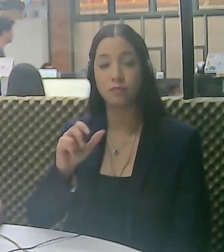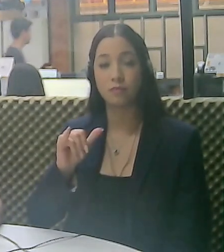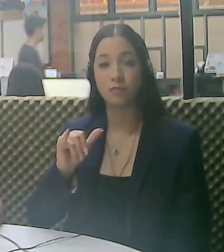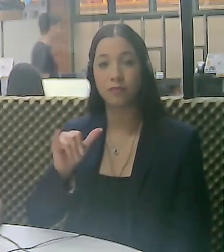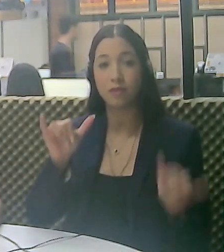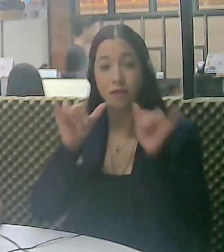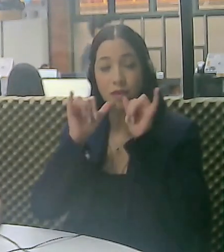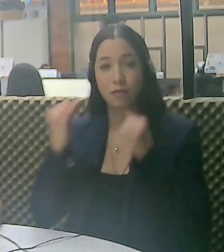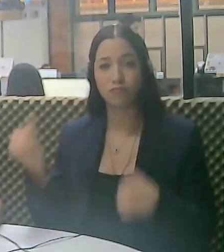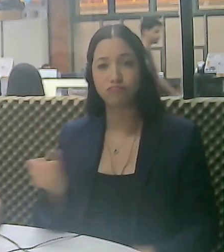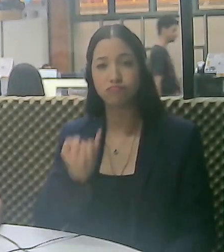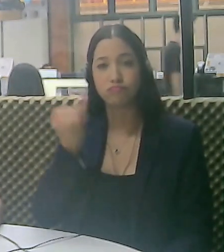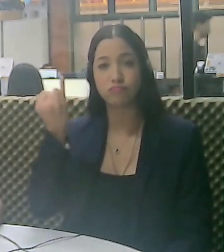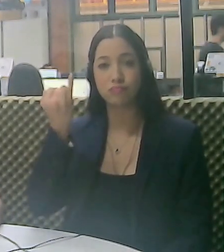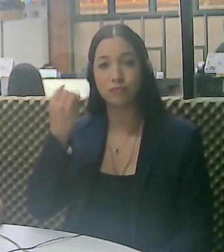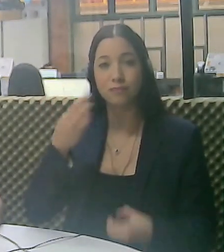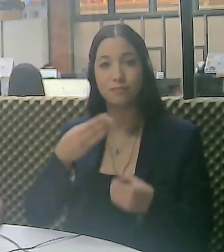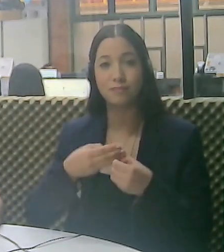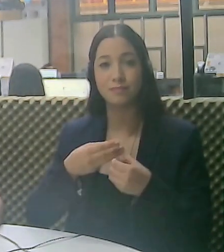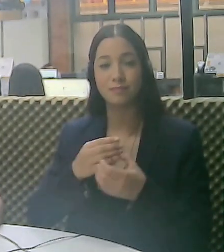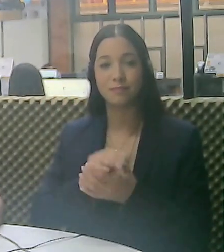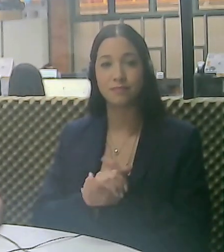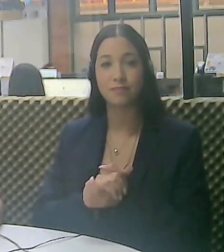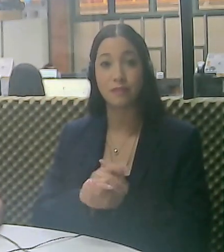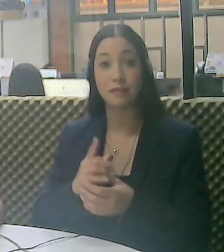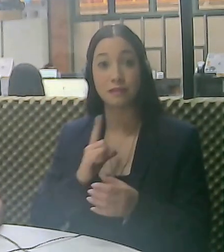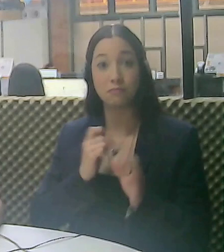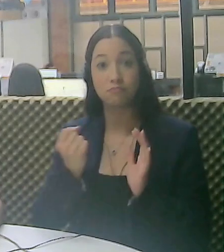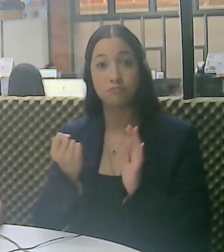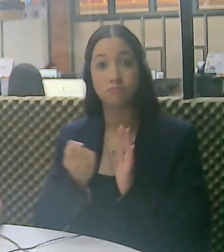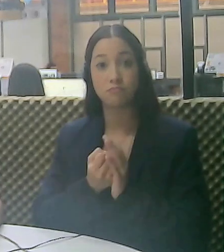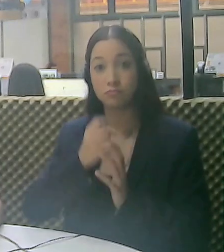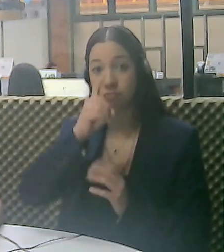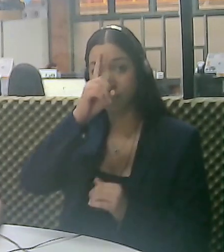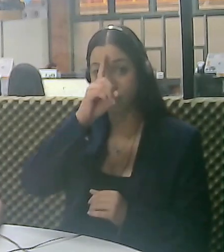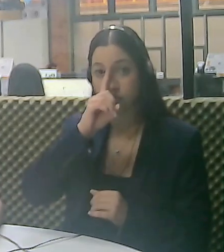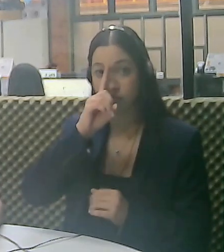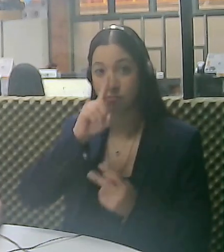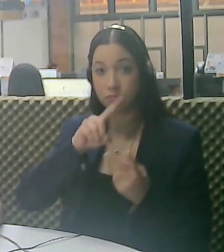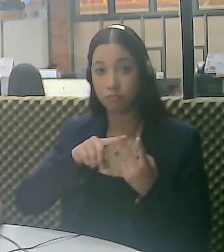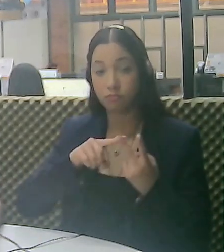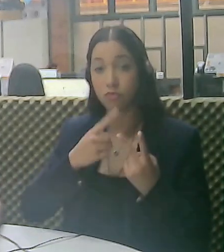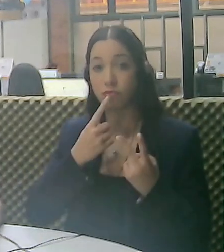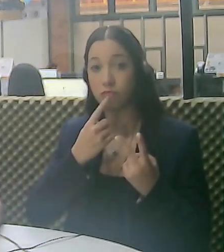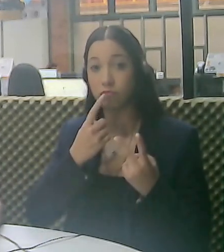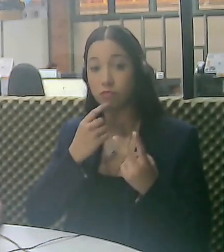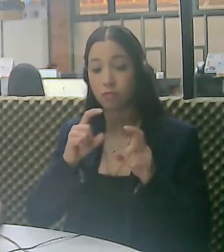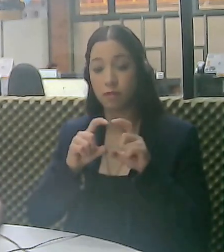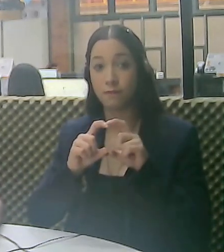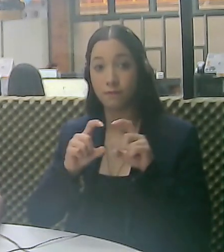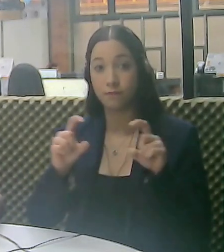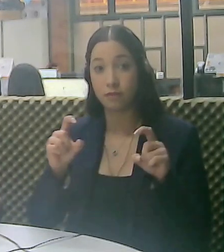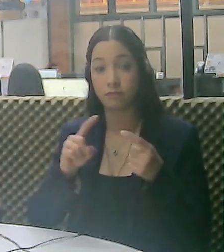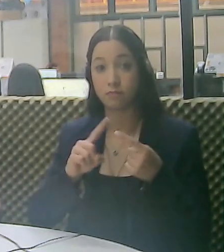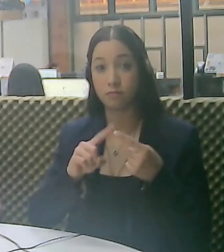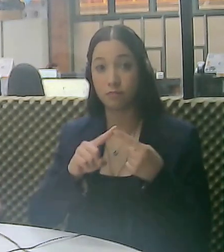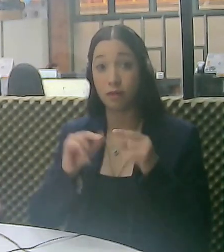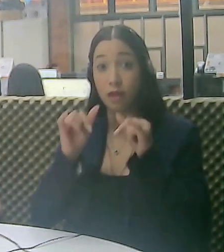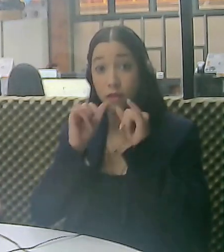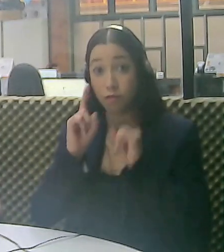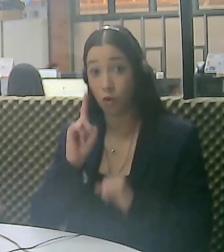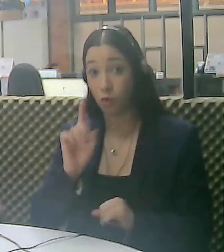importante novidade para o município. Nós temos um sinal de amarelo e um sinal de vermelho. E tem uma frase do lado, um dizendo